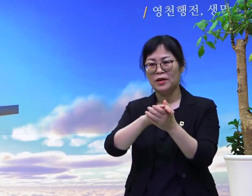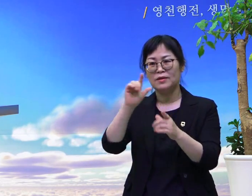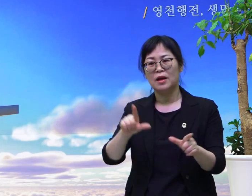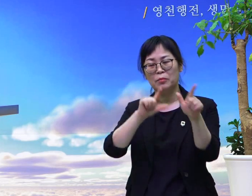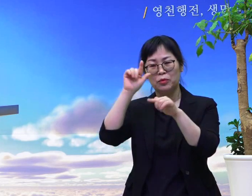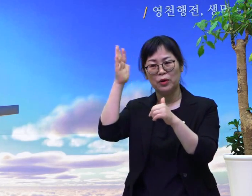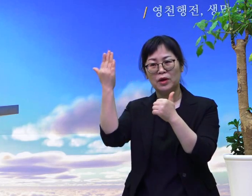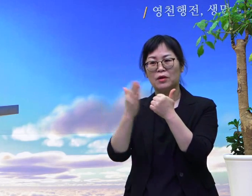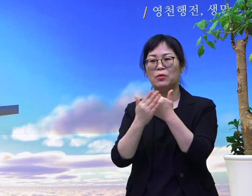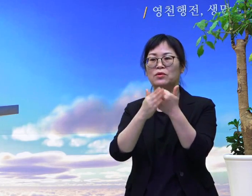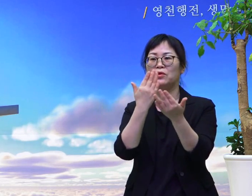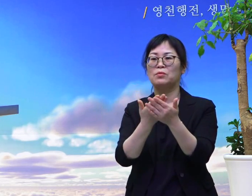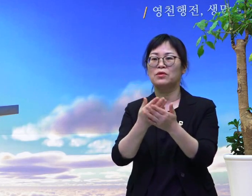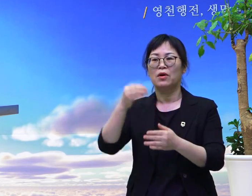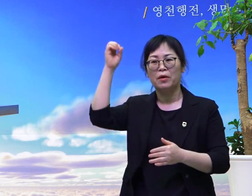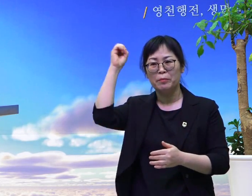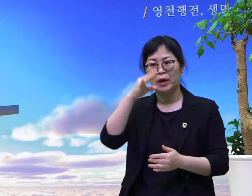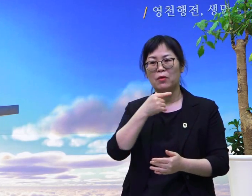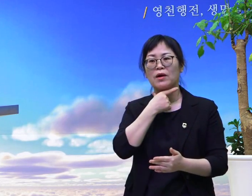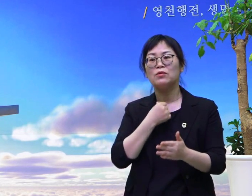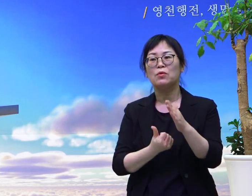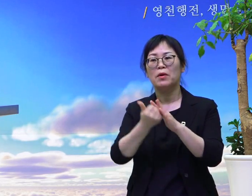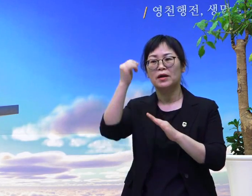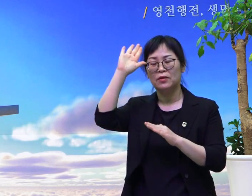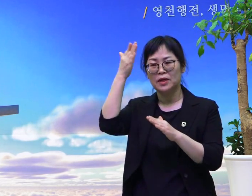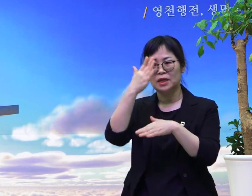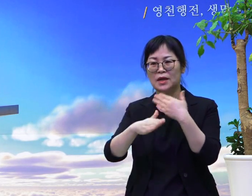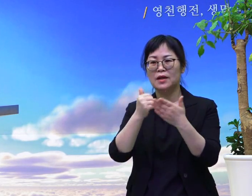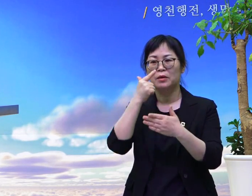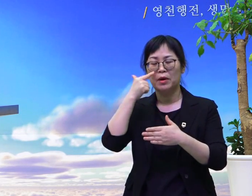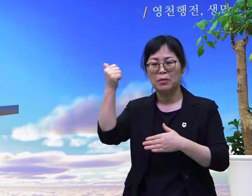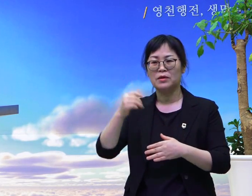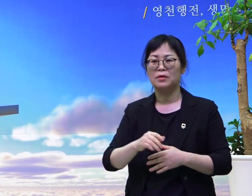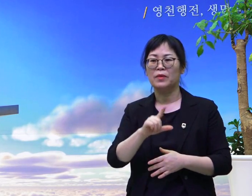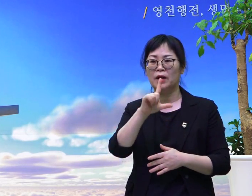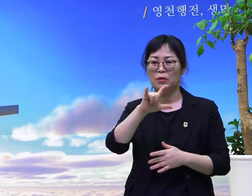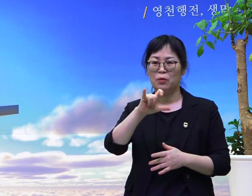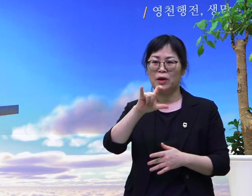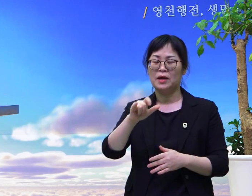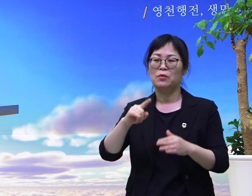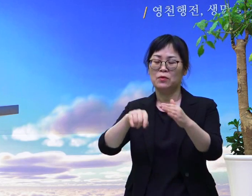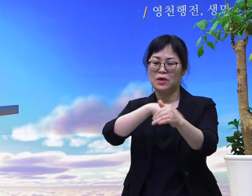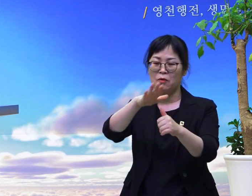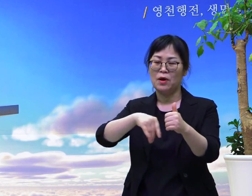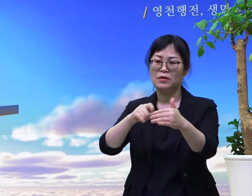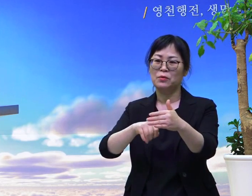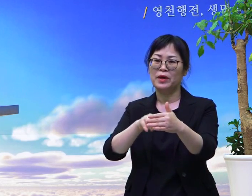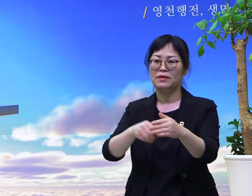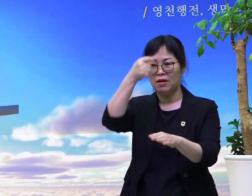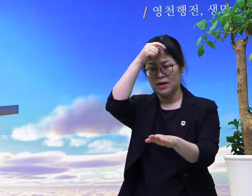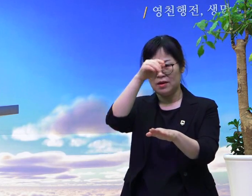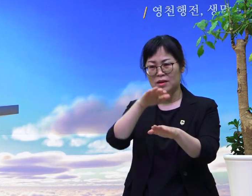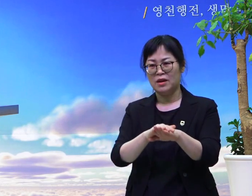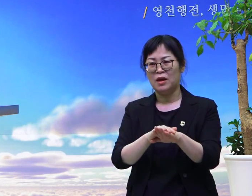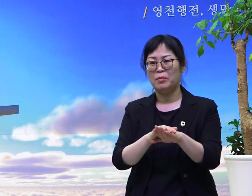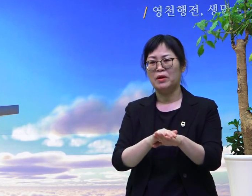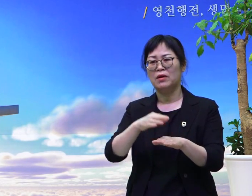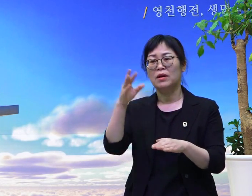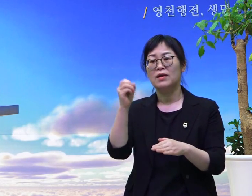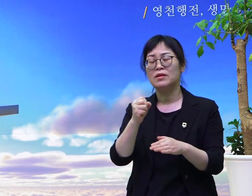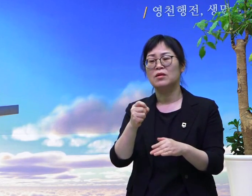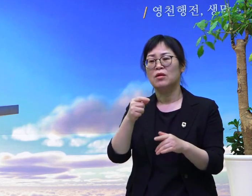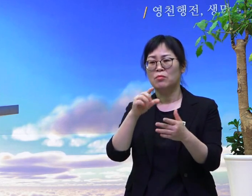주시옵소서. 빛과 소망이 되시는 하나님 아버지, 코로나19 상황 속에서 예배를 드리는 문제에